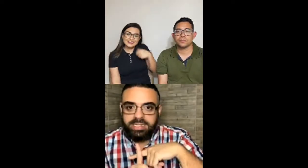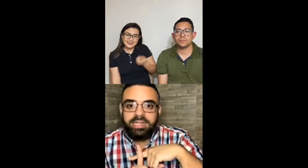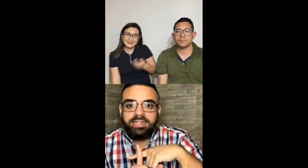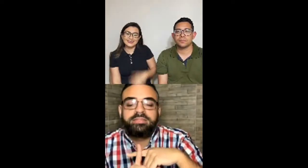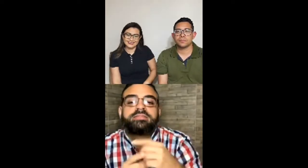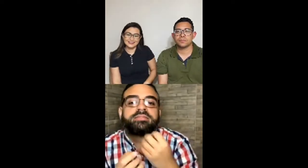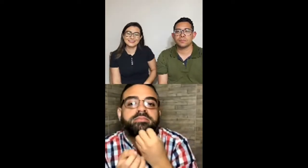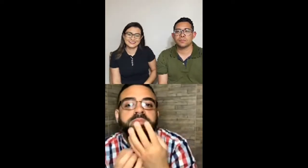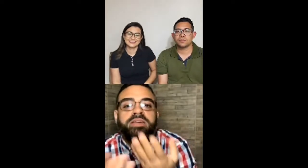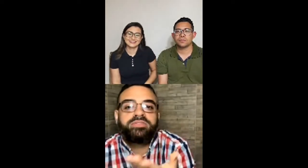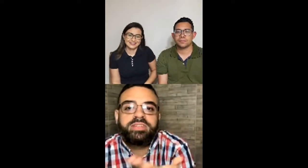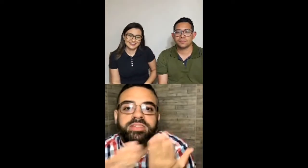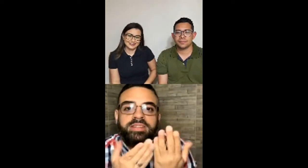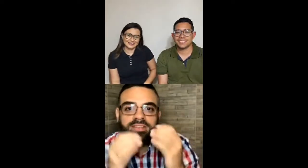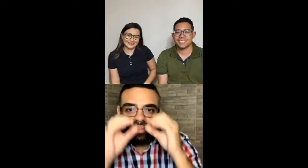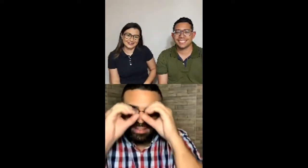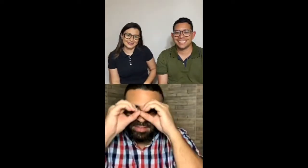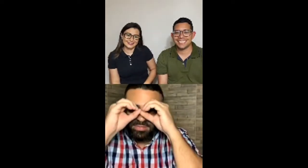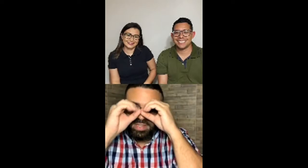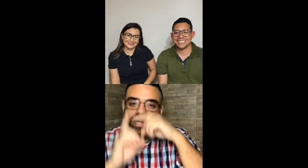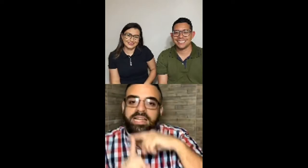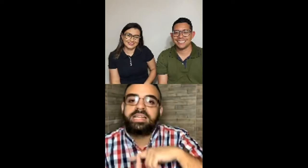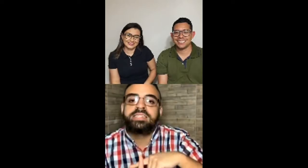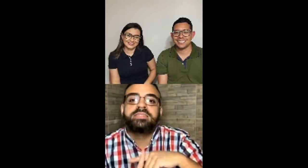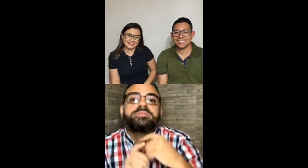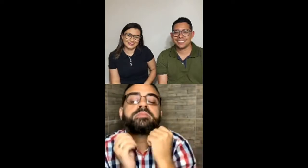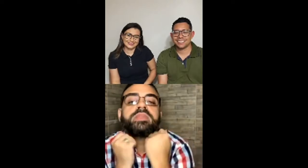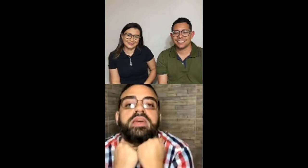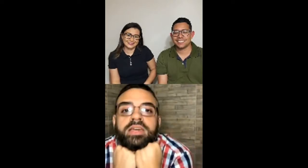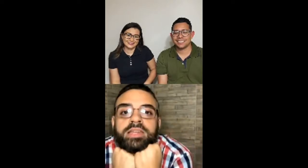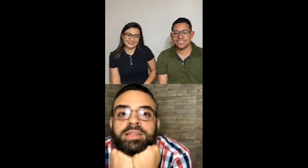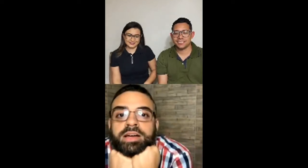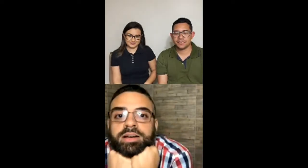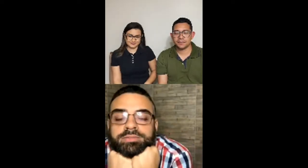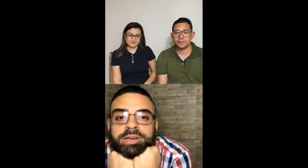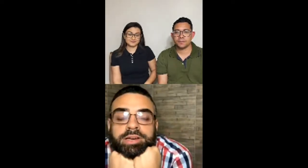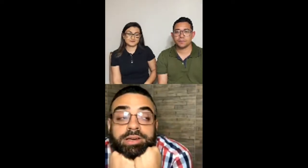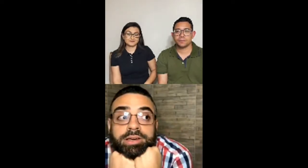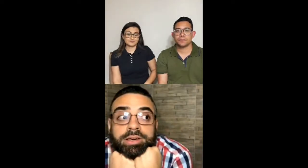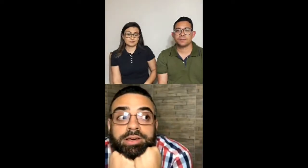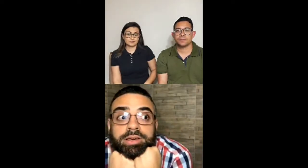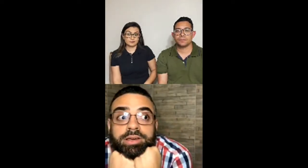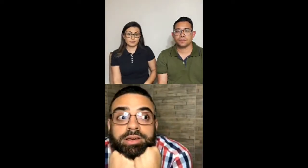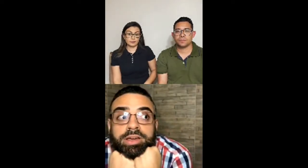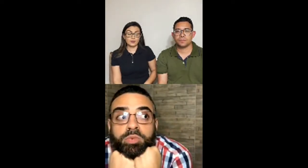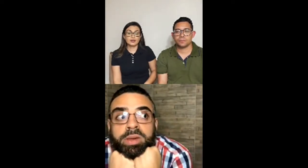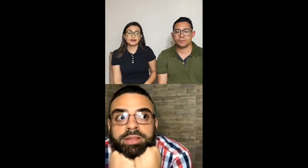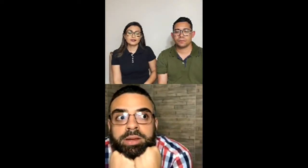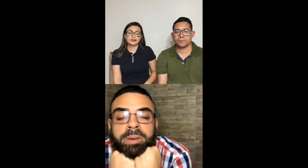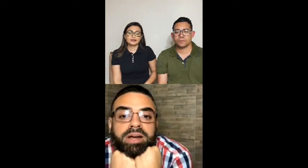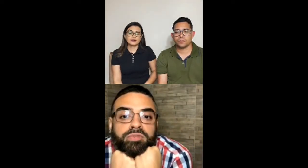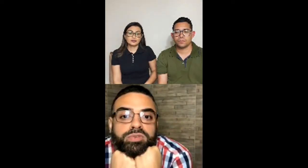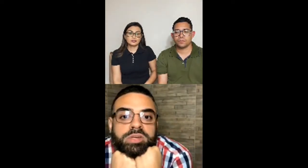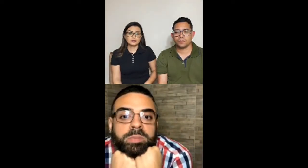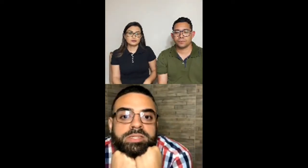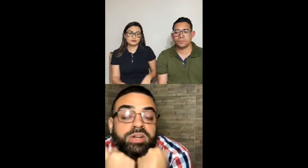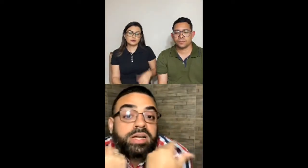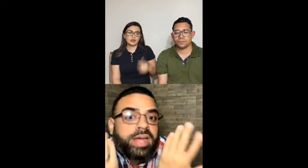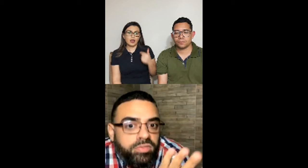Oi, Fernanda, bem-vinda, querida. É a Fernanda, bem-vinda,